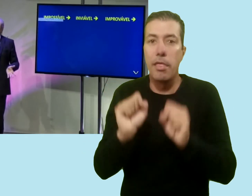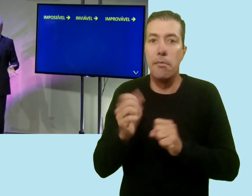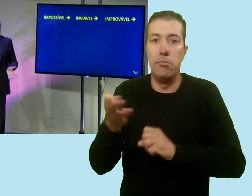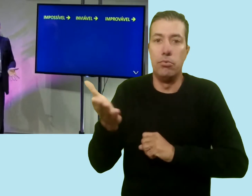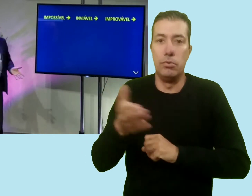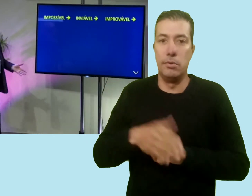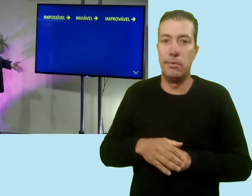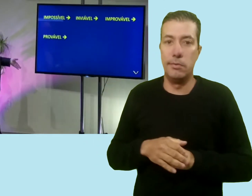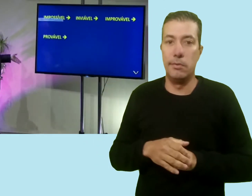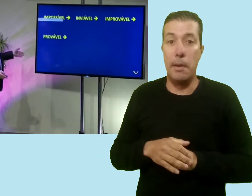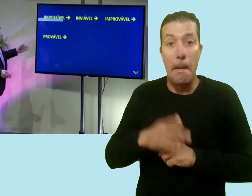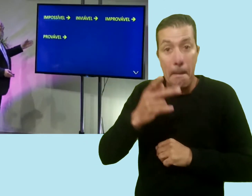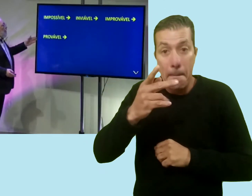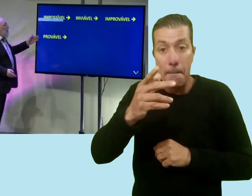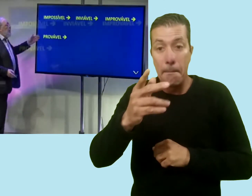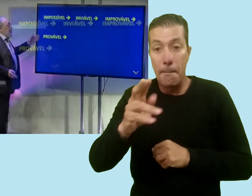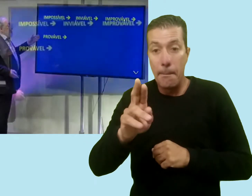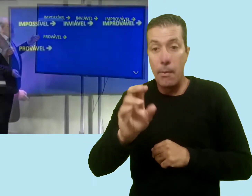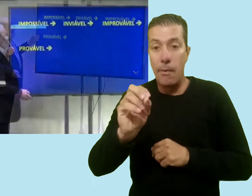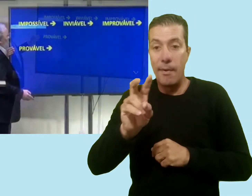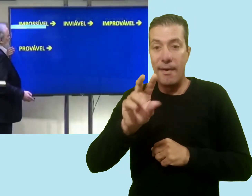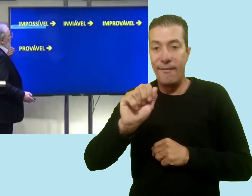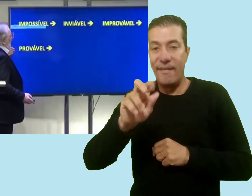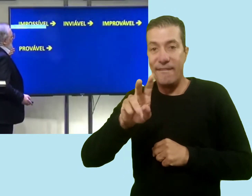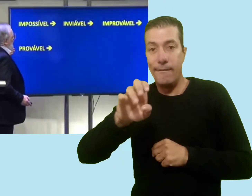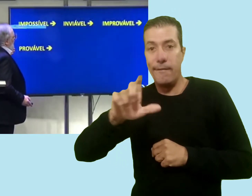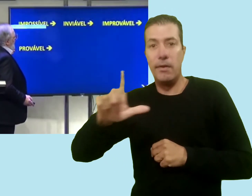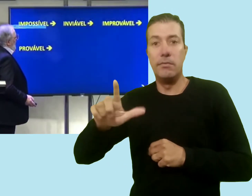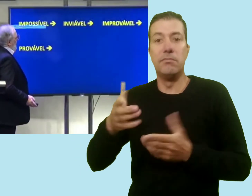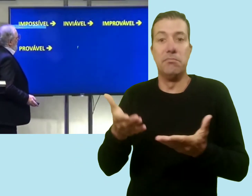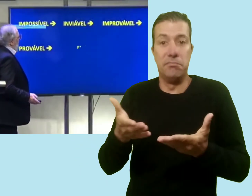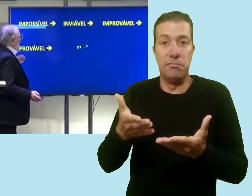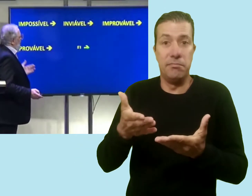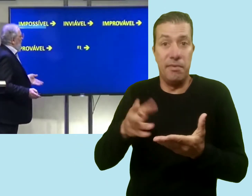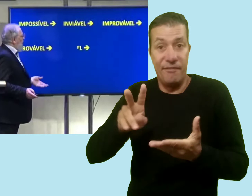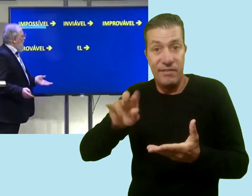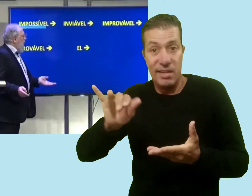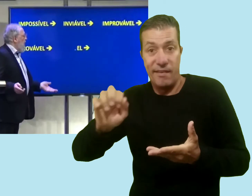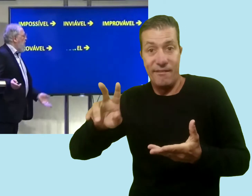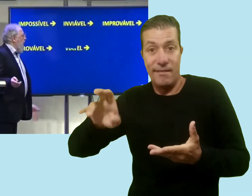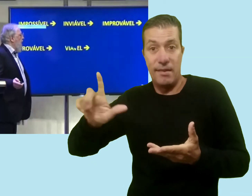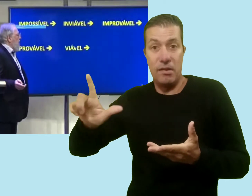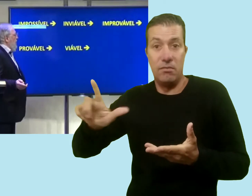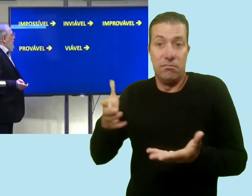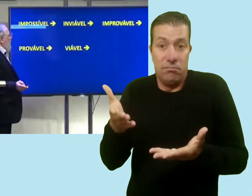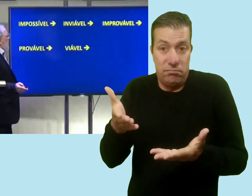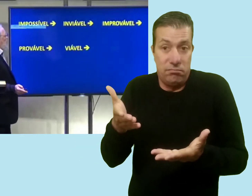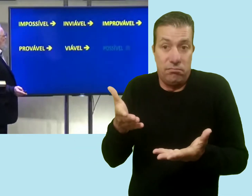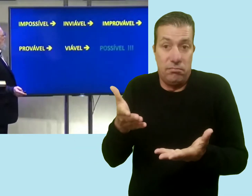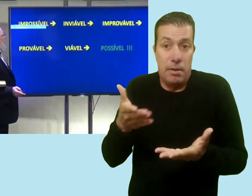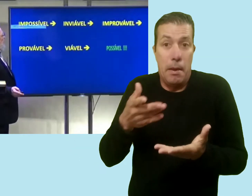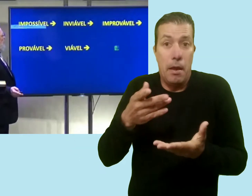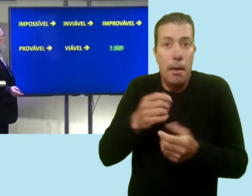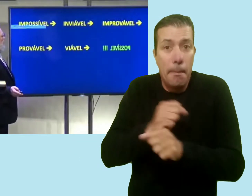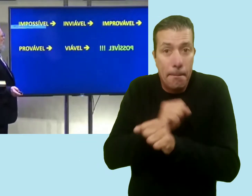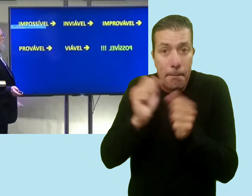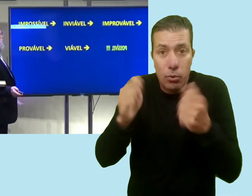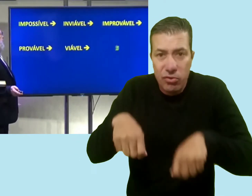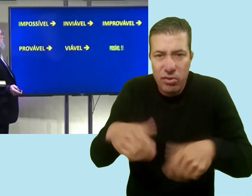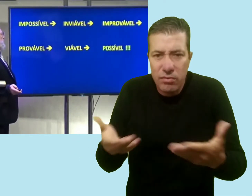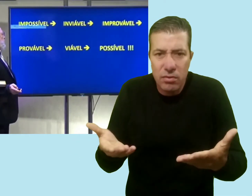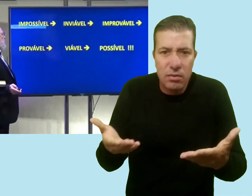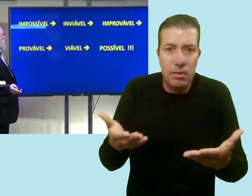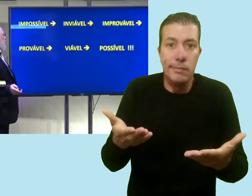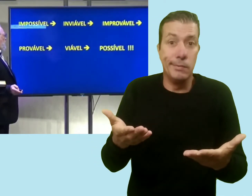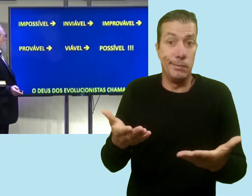tinha testemunha lá, passa a ser provável. Se é provável, é viável. E se é viável,